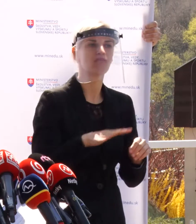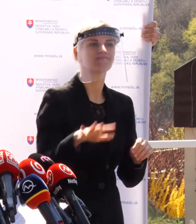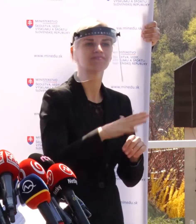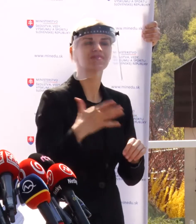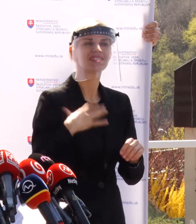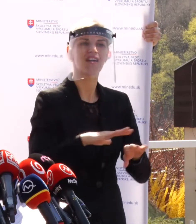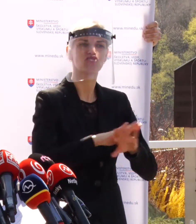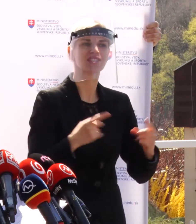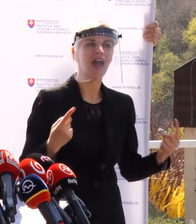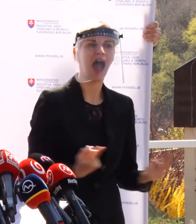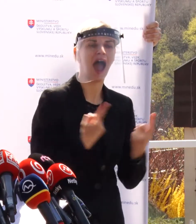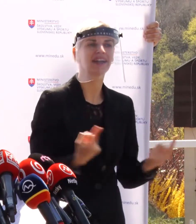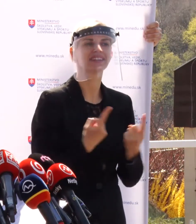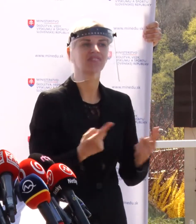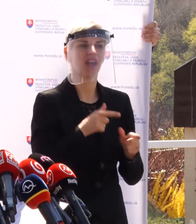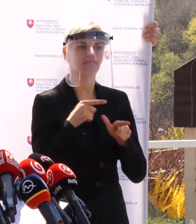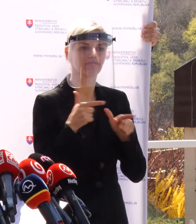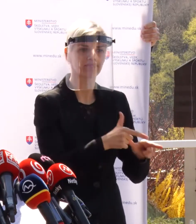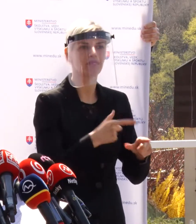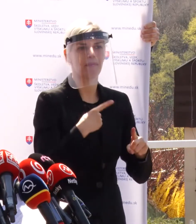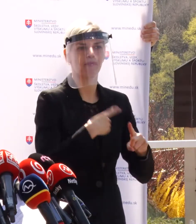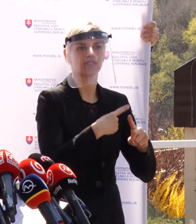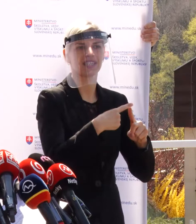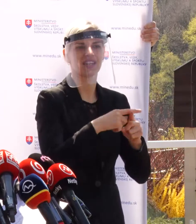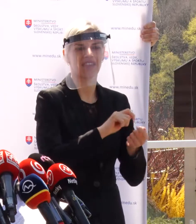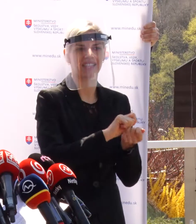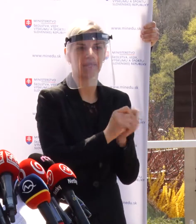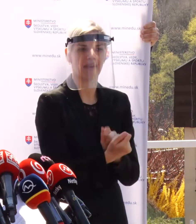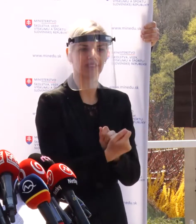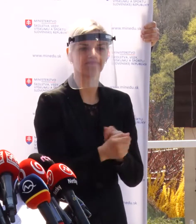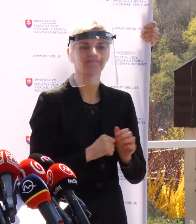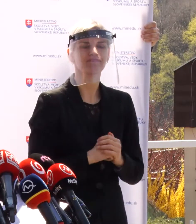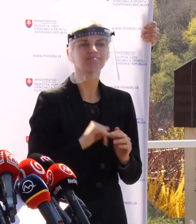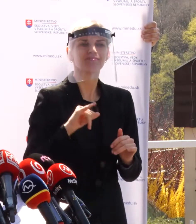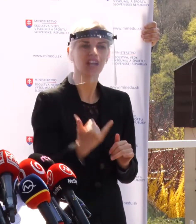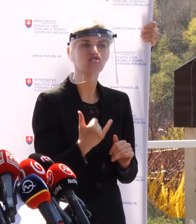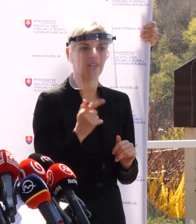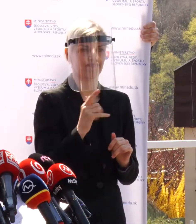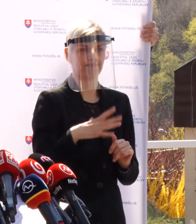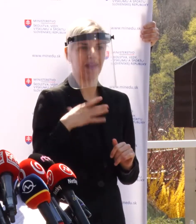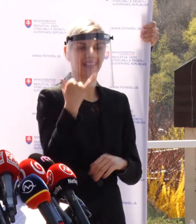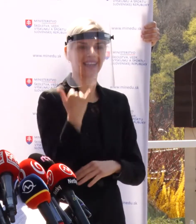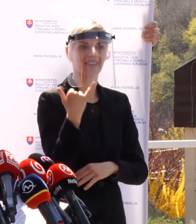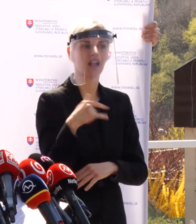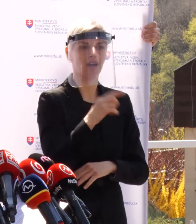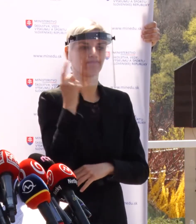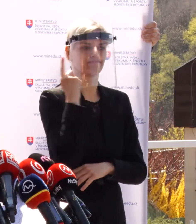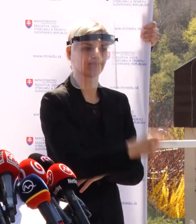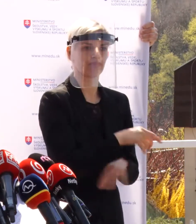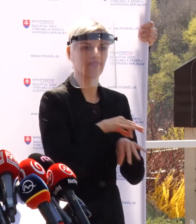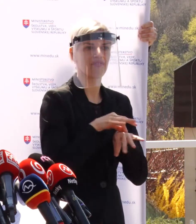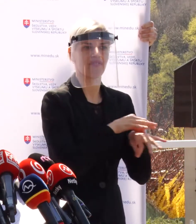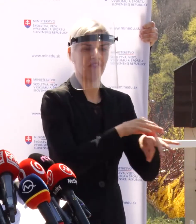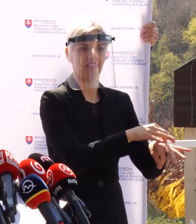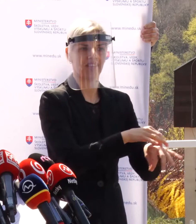veľmi aktívne prispieť k pozitívnym zmenám. Dovolte mi ešte vysloviť to, že pani riaditeľka je poverená vedením ŠPU